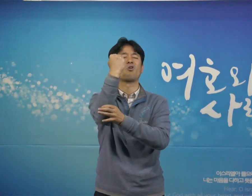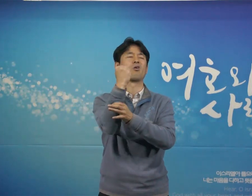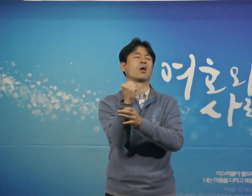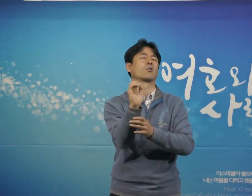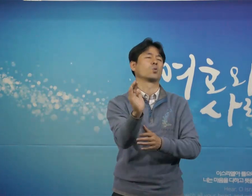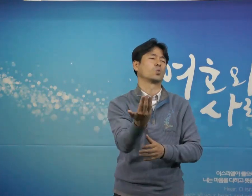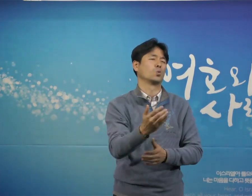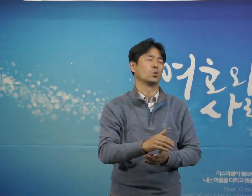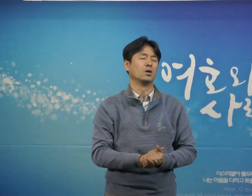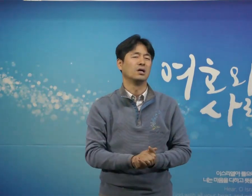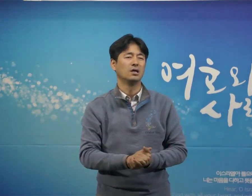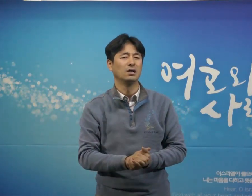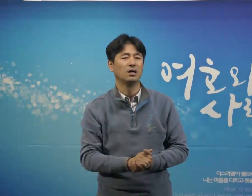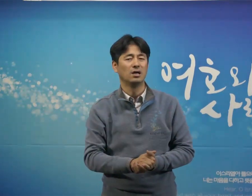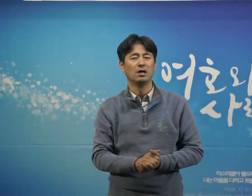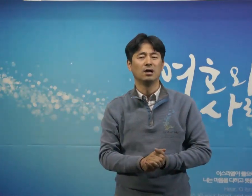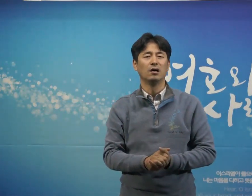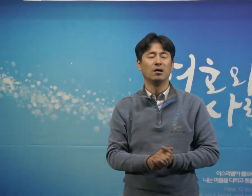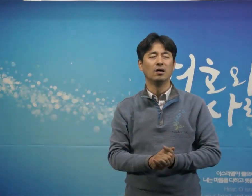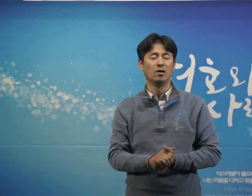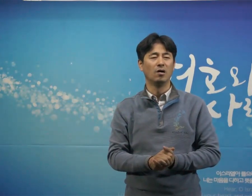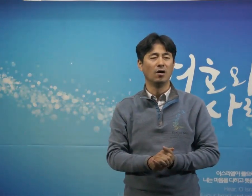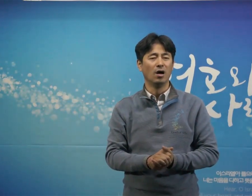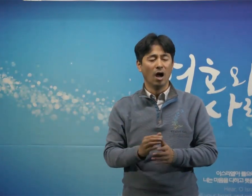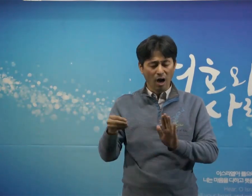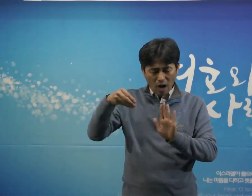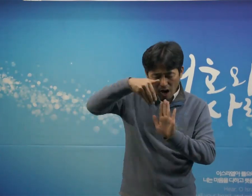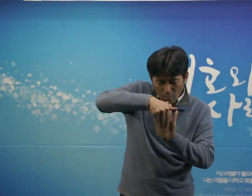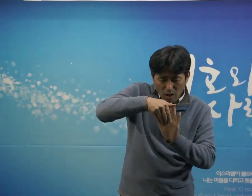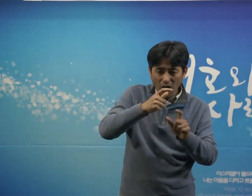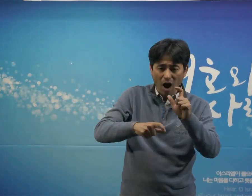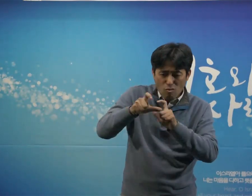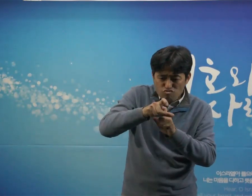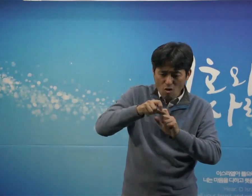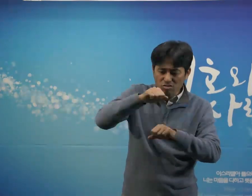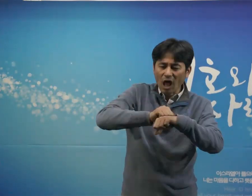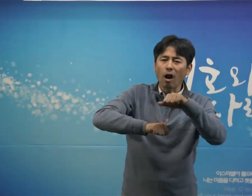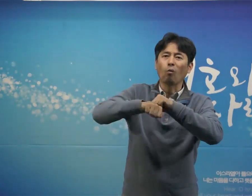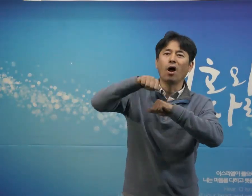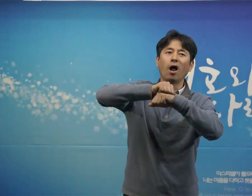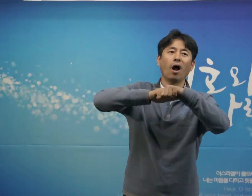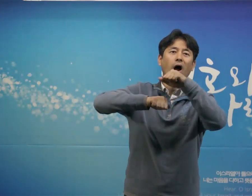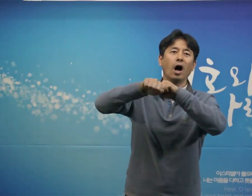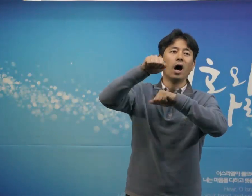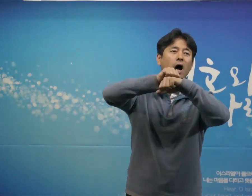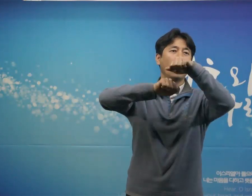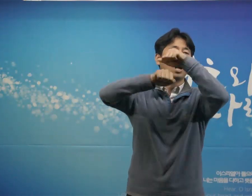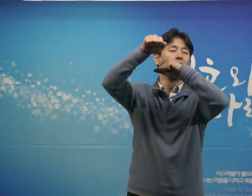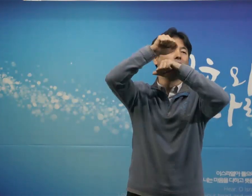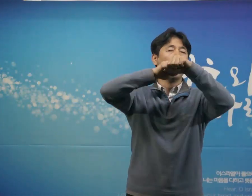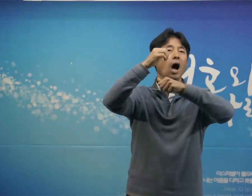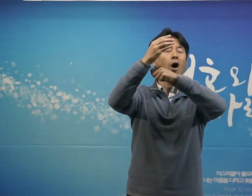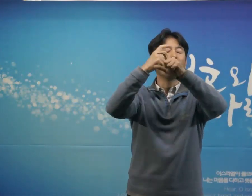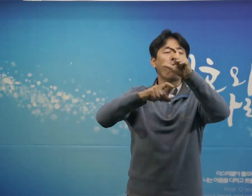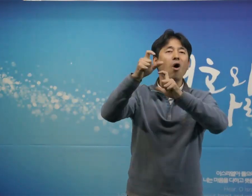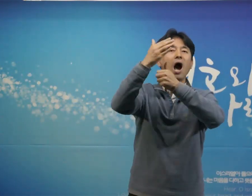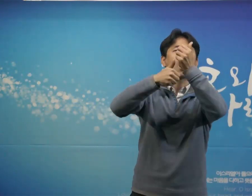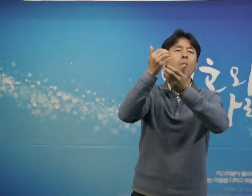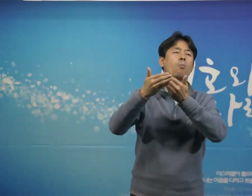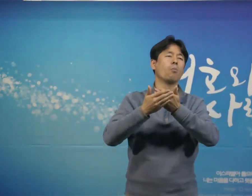그럼을 통해서 이스라엘이 부패하고 그 하나님과의 관계 속에서